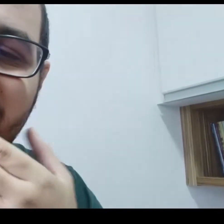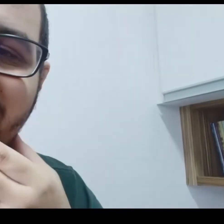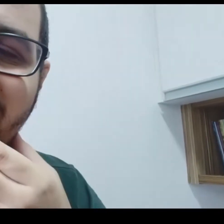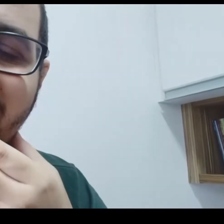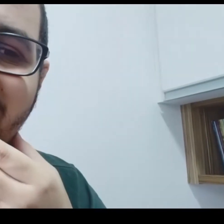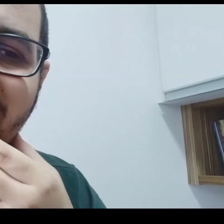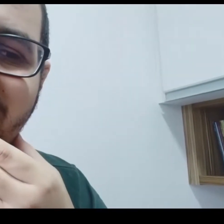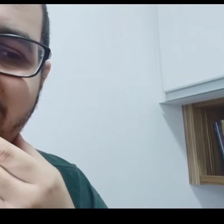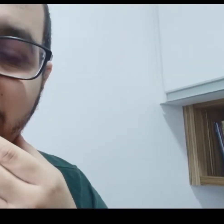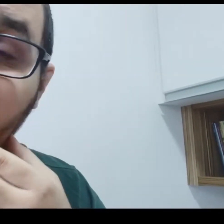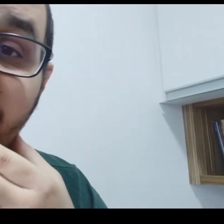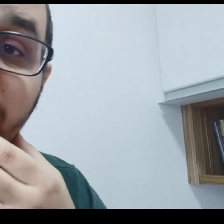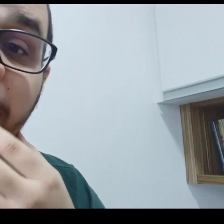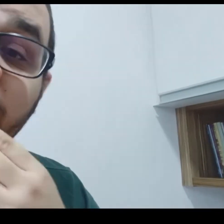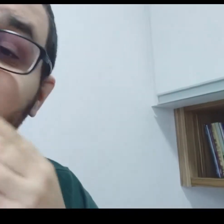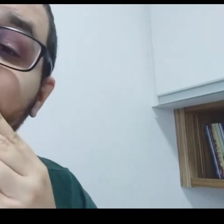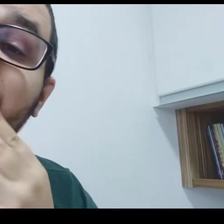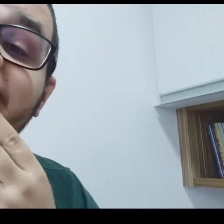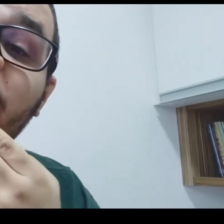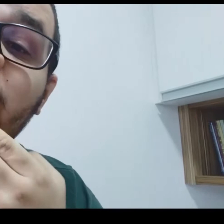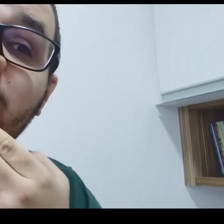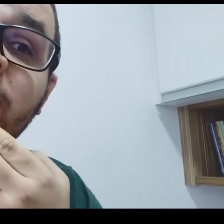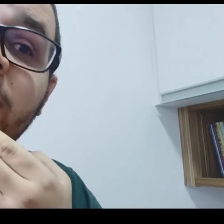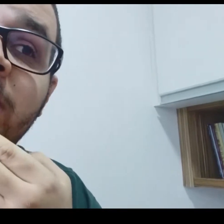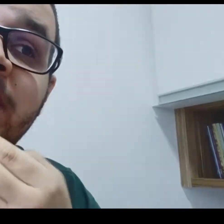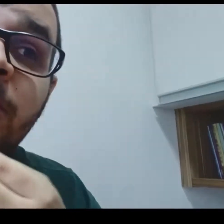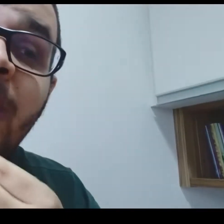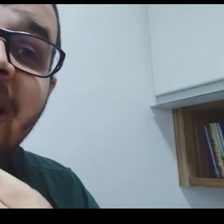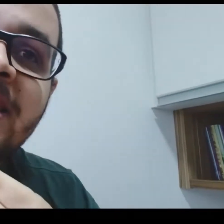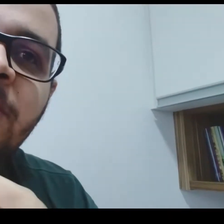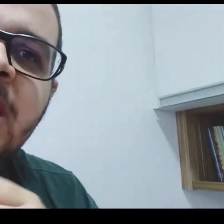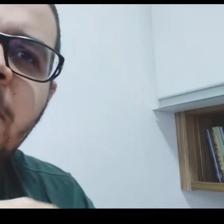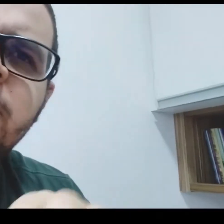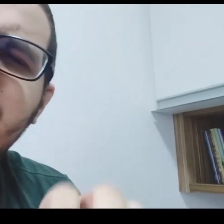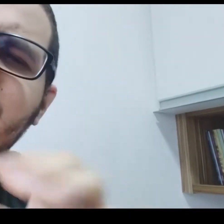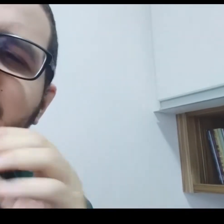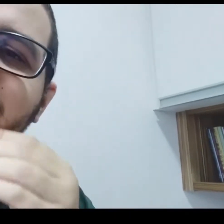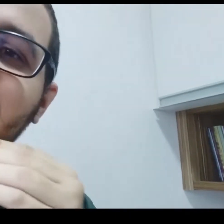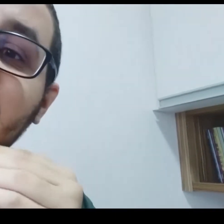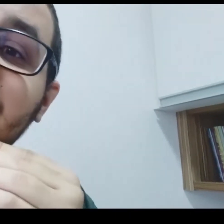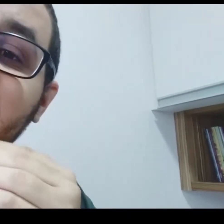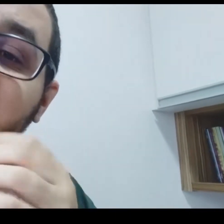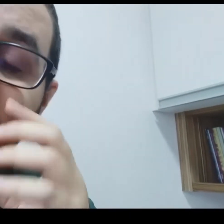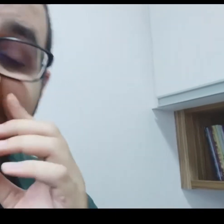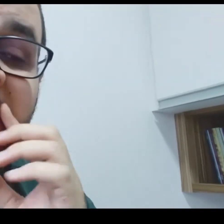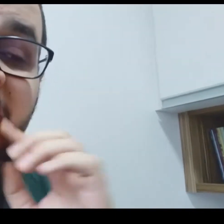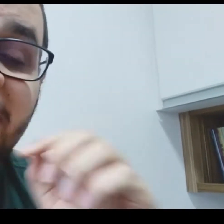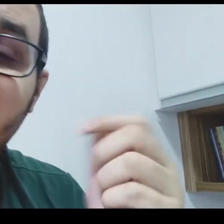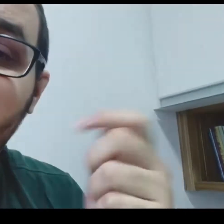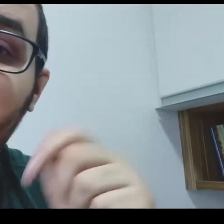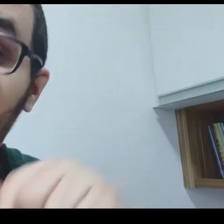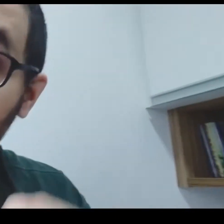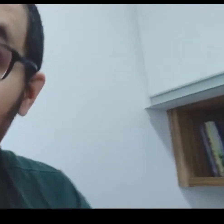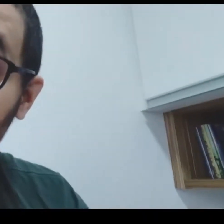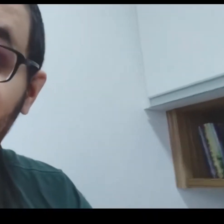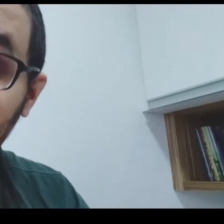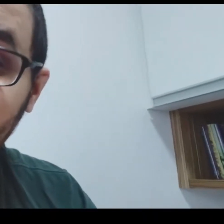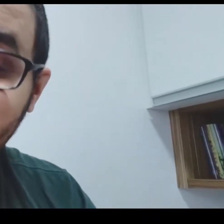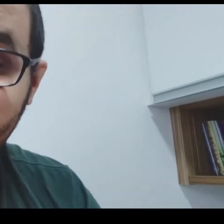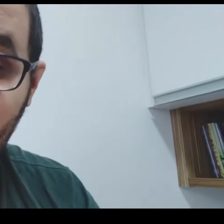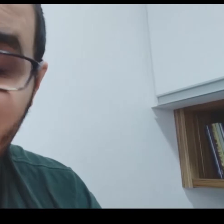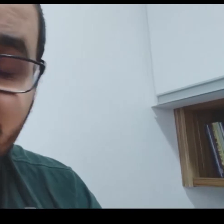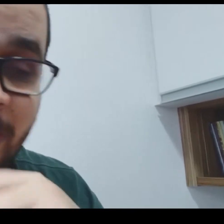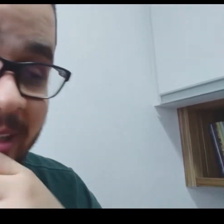mudado. Pouco tempo depois eu descobri que alguns outros irmãos, que um casal de irmãos bem velhinho também fez a mesma coisa, eles tiveram que se mudar para o mesmo bairro